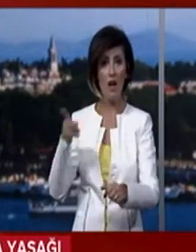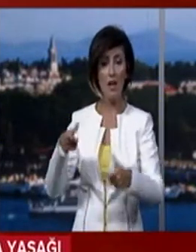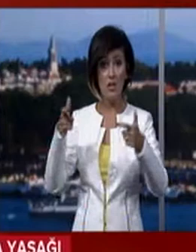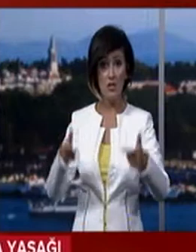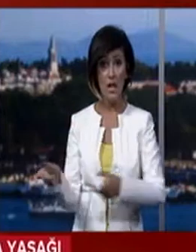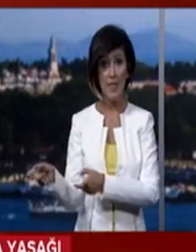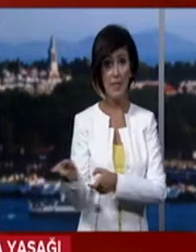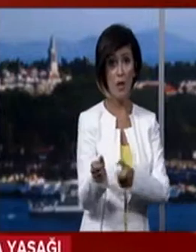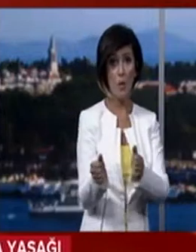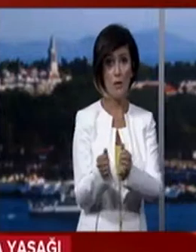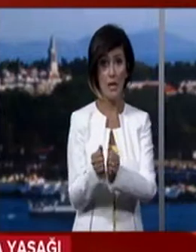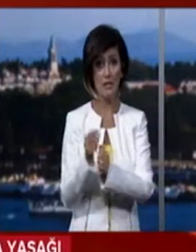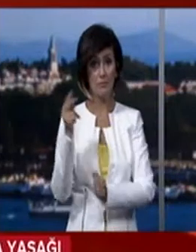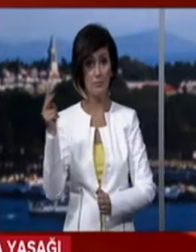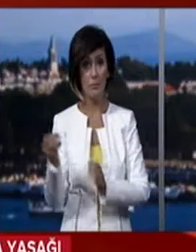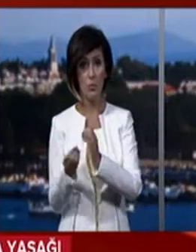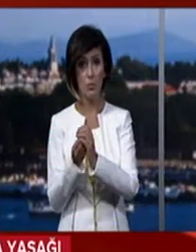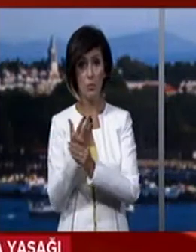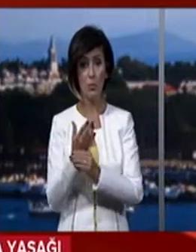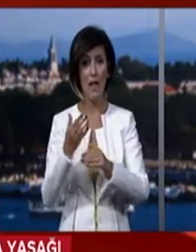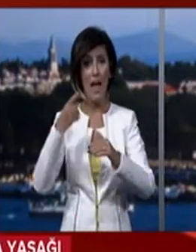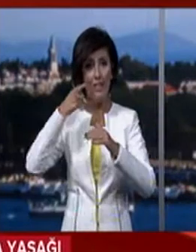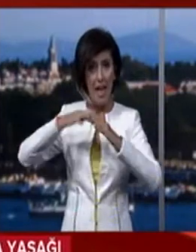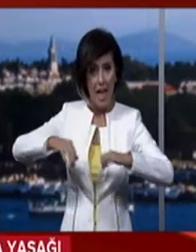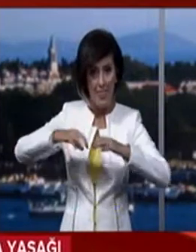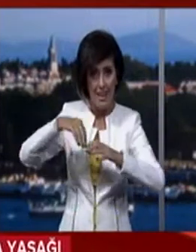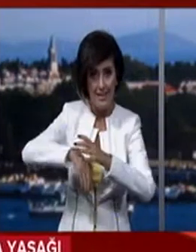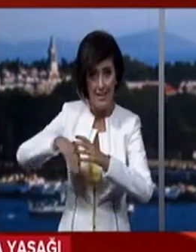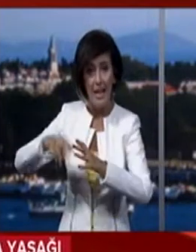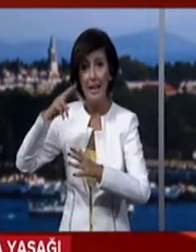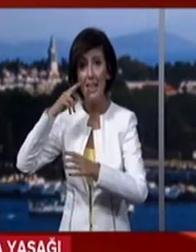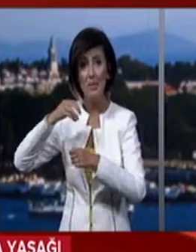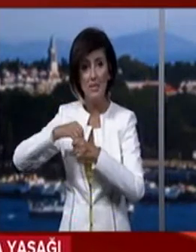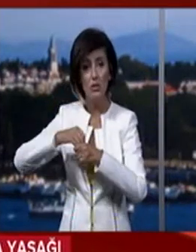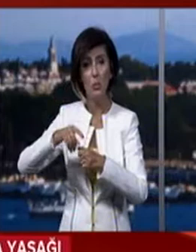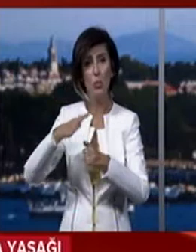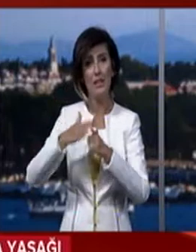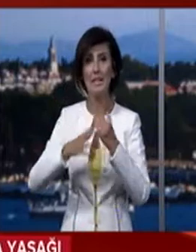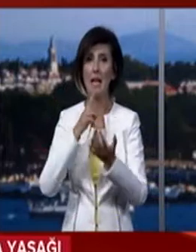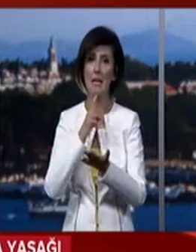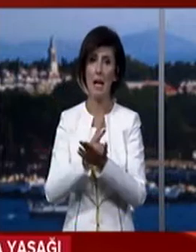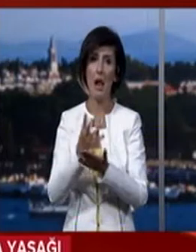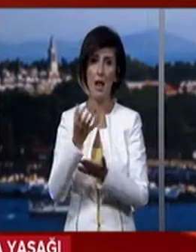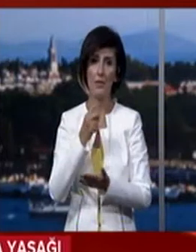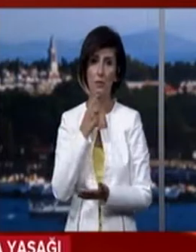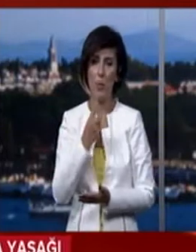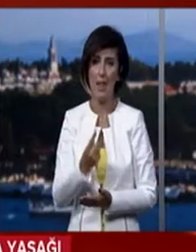şehirde terör yandaşları tarafından kurulan hendeklerin temizlenmesi için bu yasak kararının alındığını söyledi.